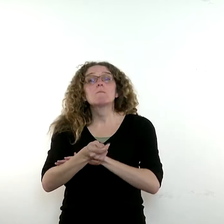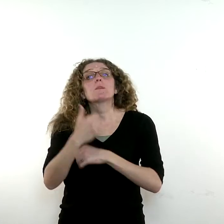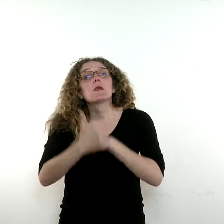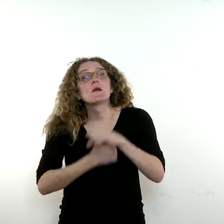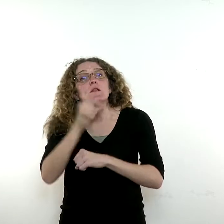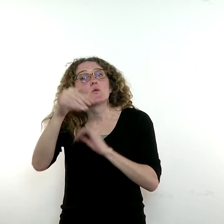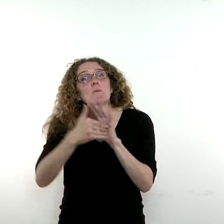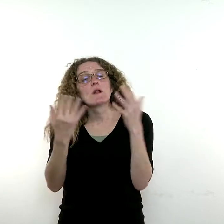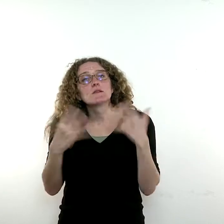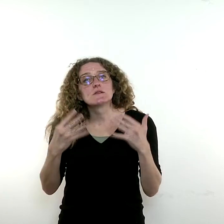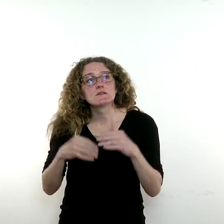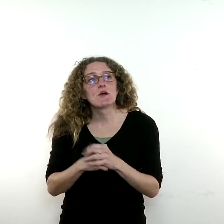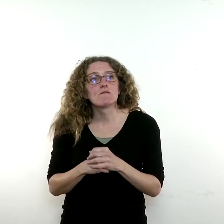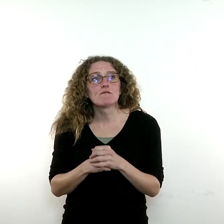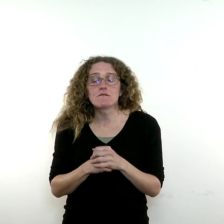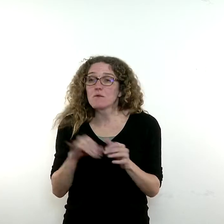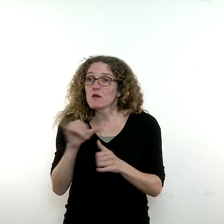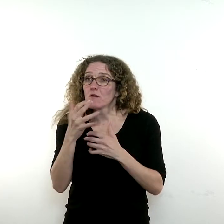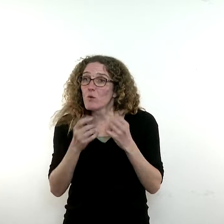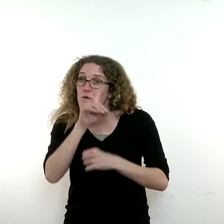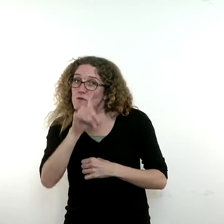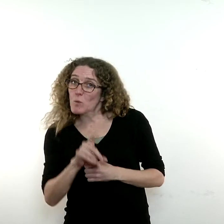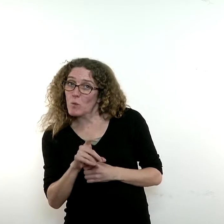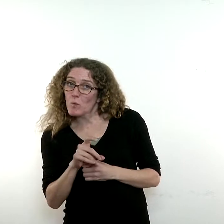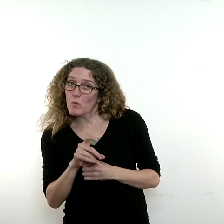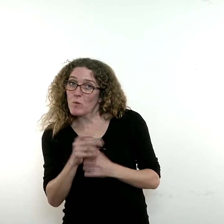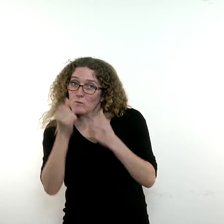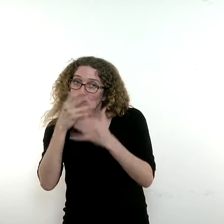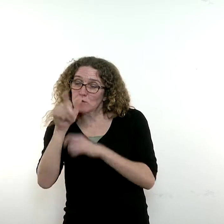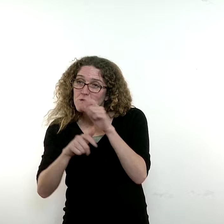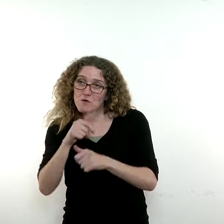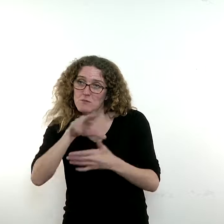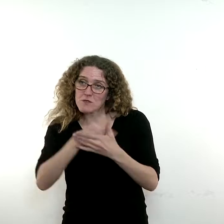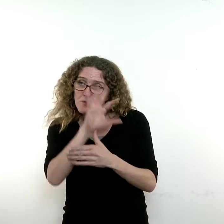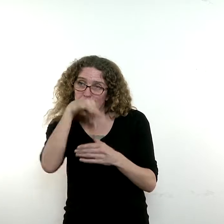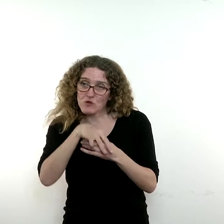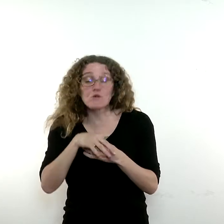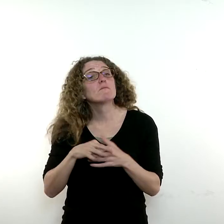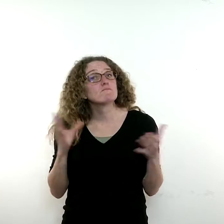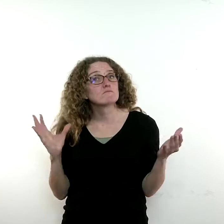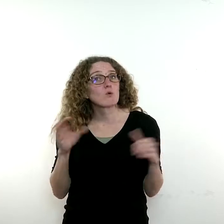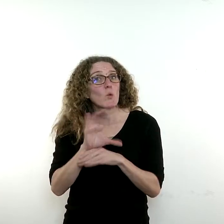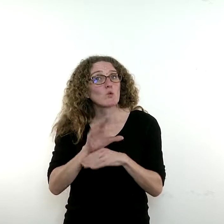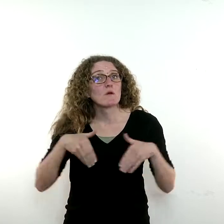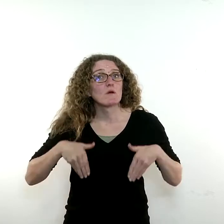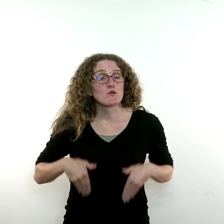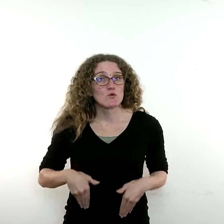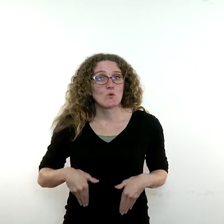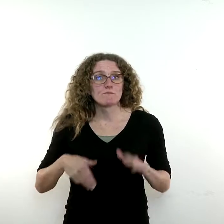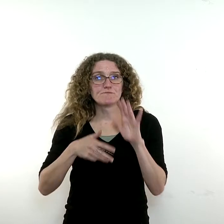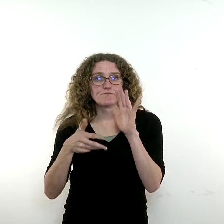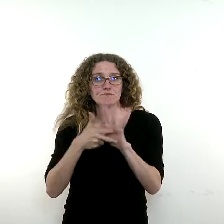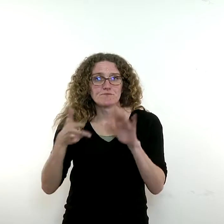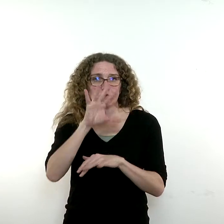Privat ne prend pas part au vote, qui demande des précisions auprès du rapporteur Caroline Navarre. Je mets au voix. Contre.